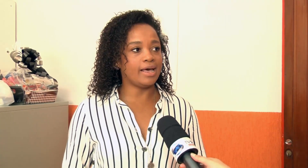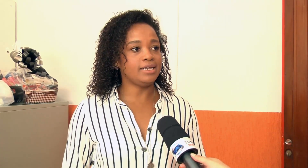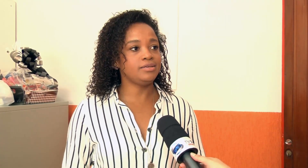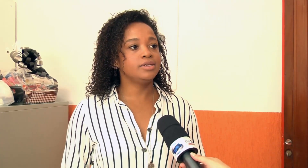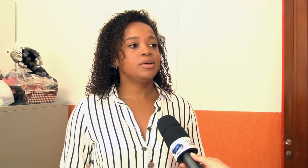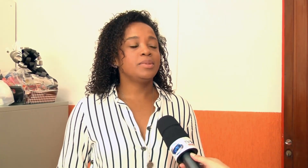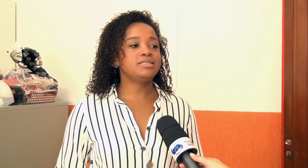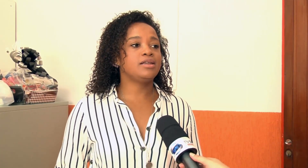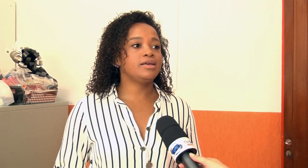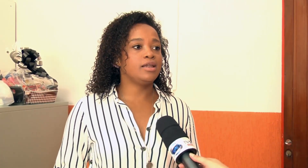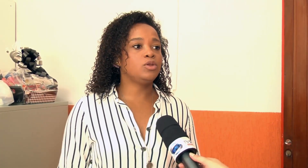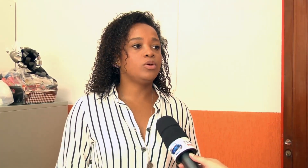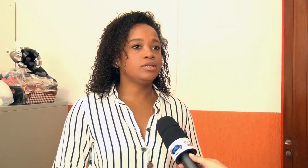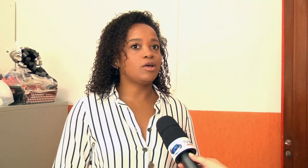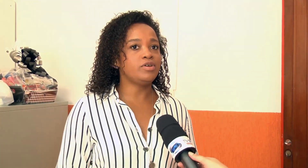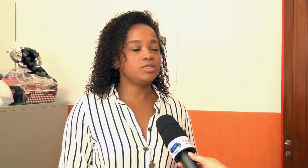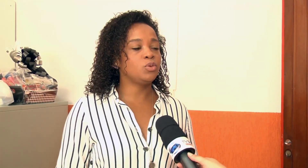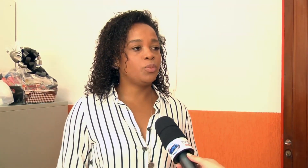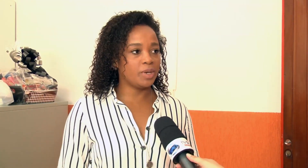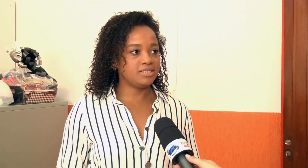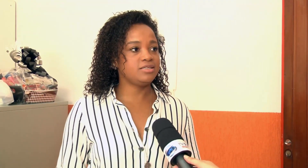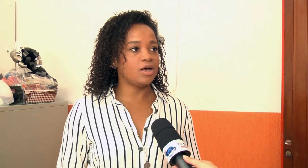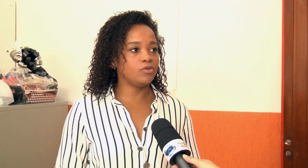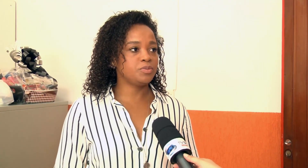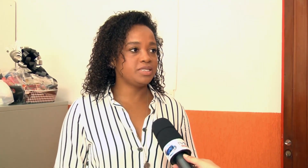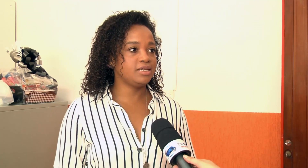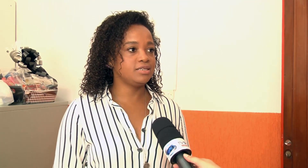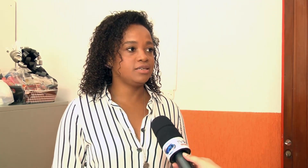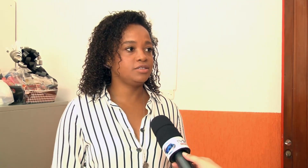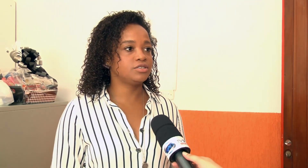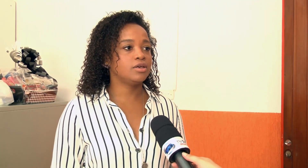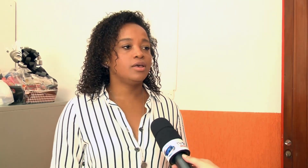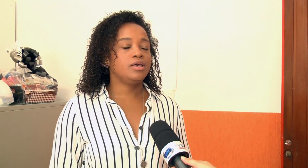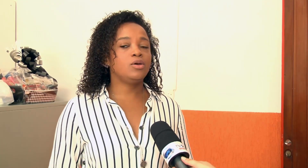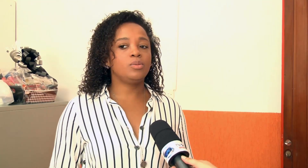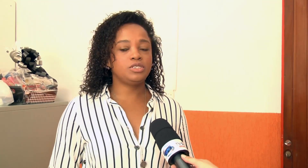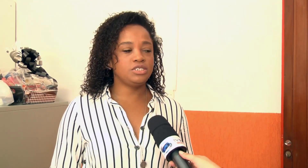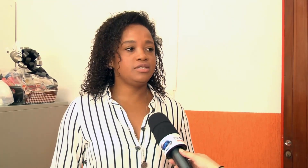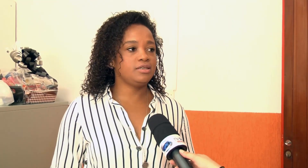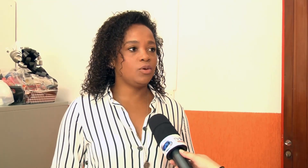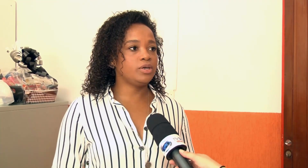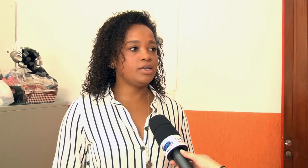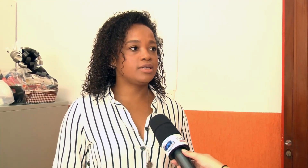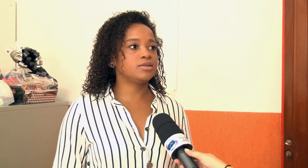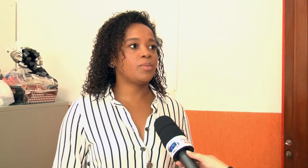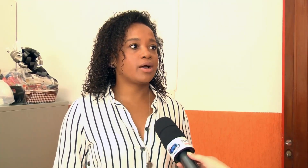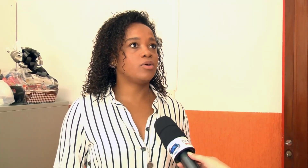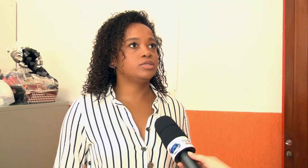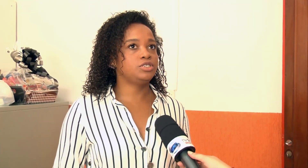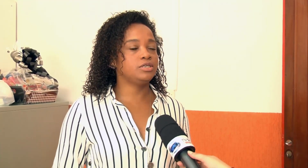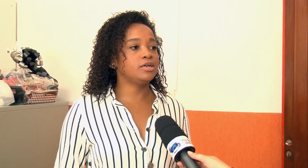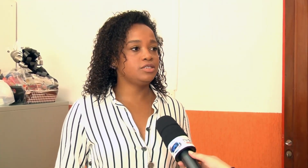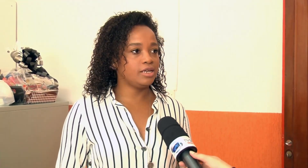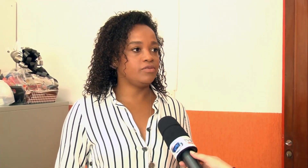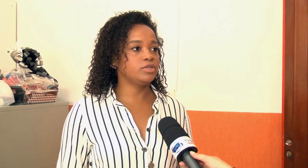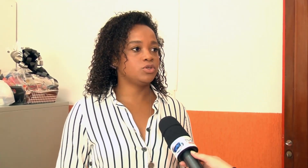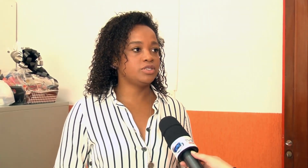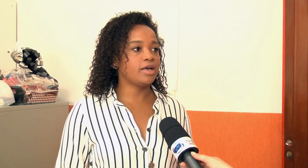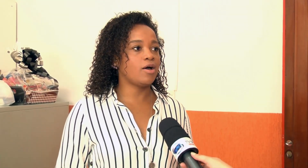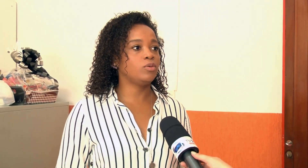online, mas ela relatou que talvez o presencial fosse mais interessante. E como a gente entendeu que essa é uma causa de grande relevância social, de